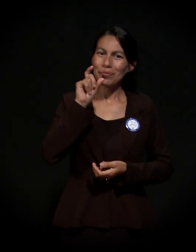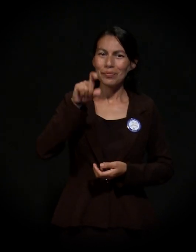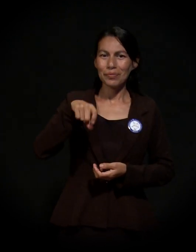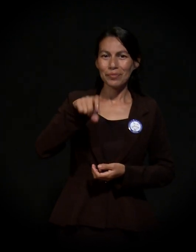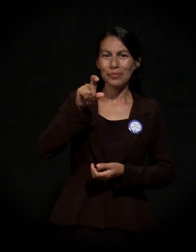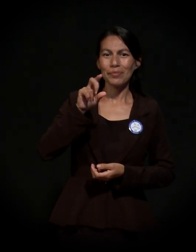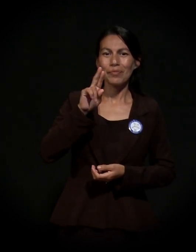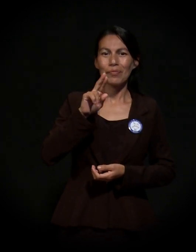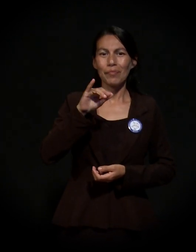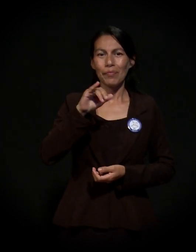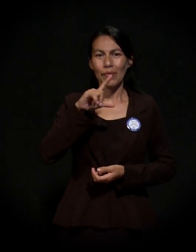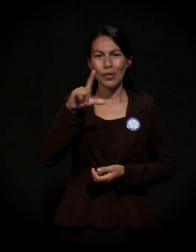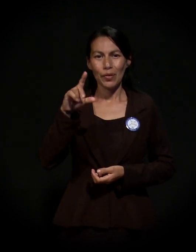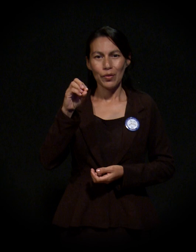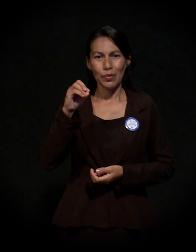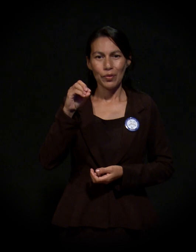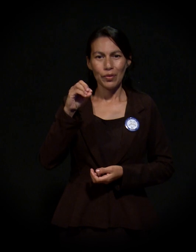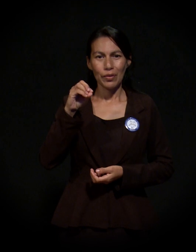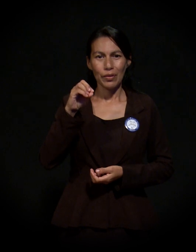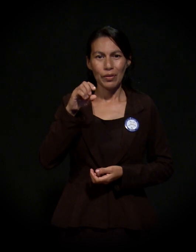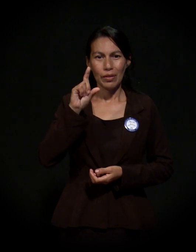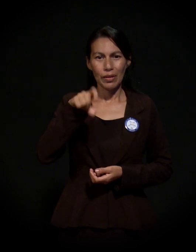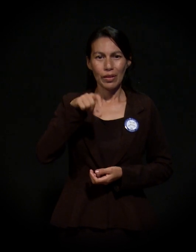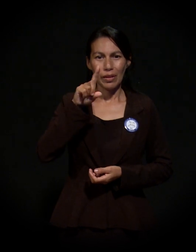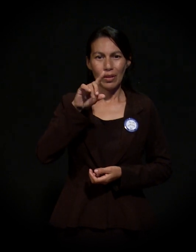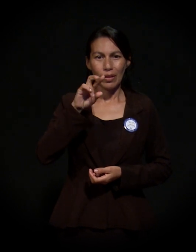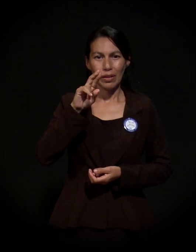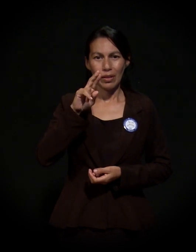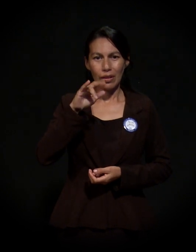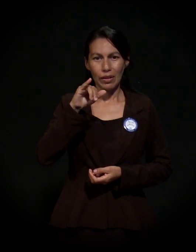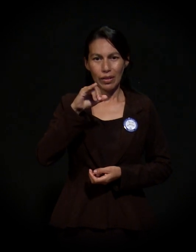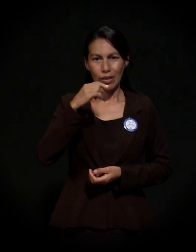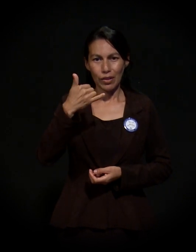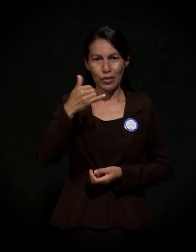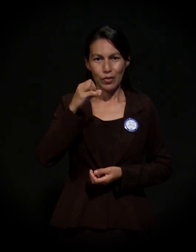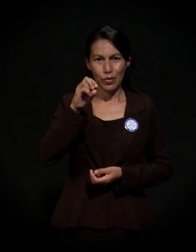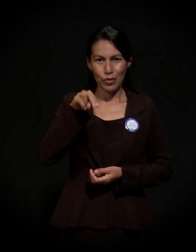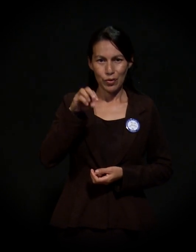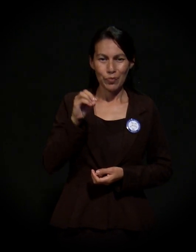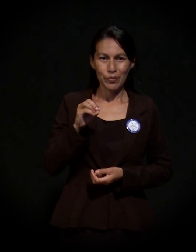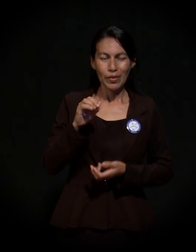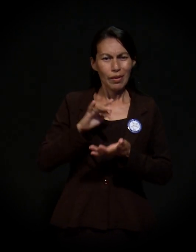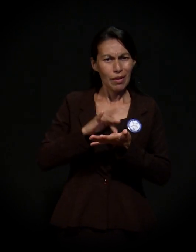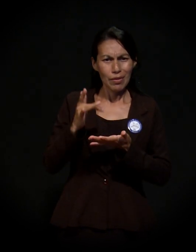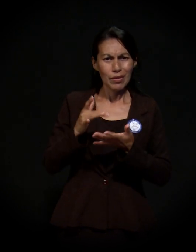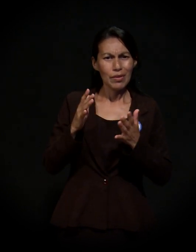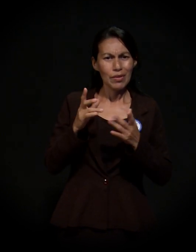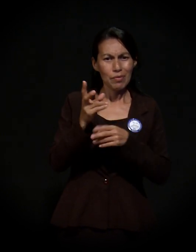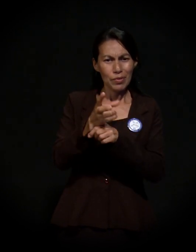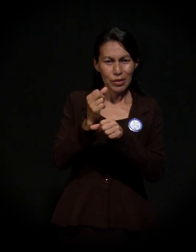la invitación a participar en este bello programa. Amén.